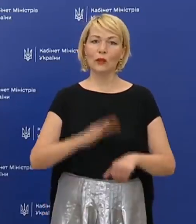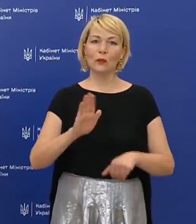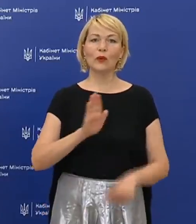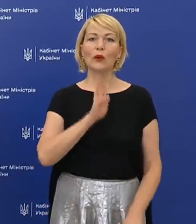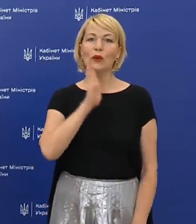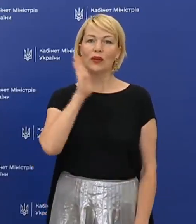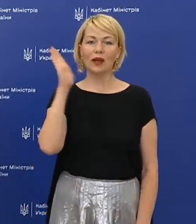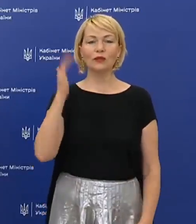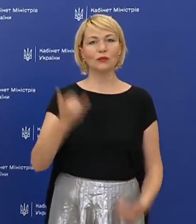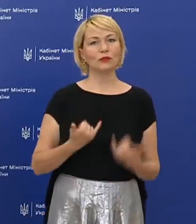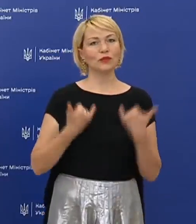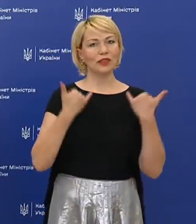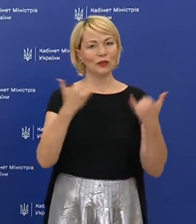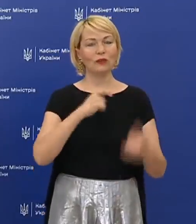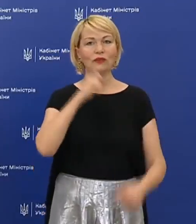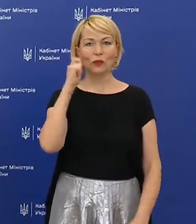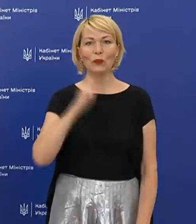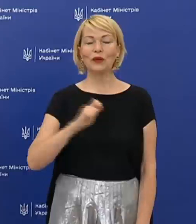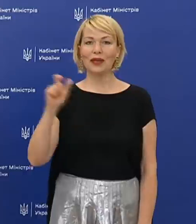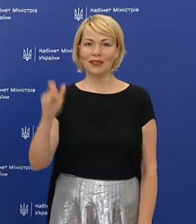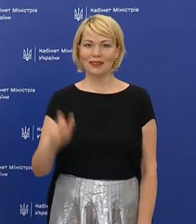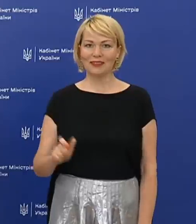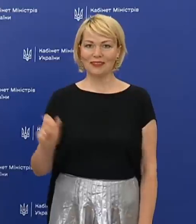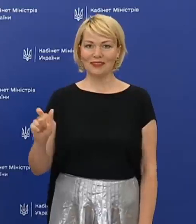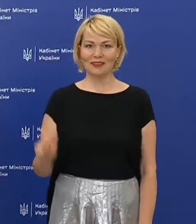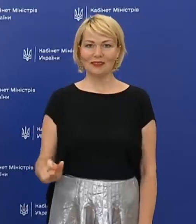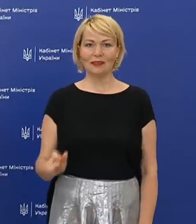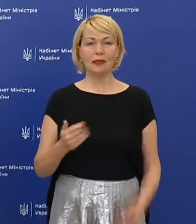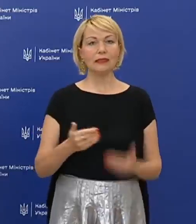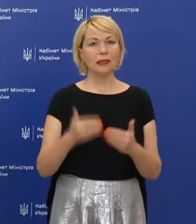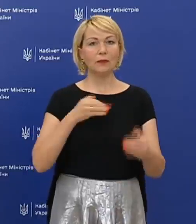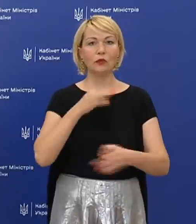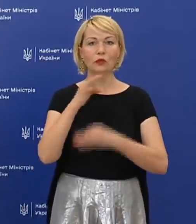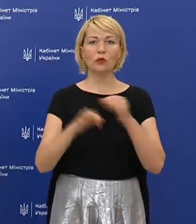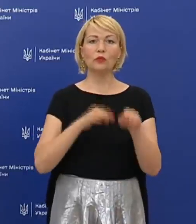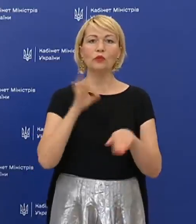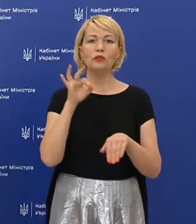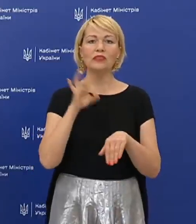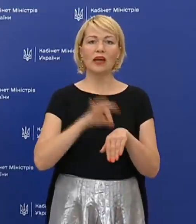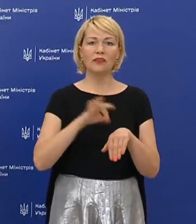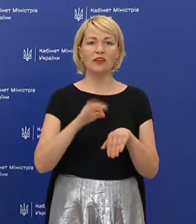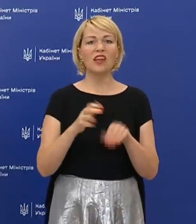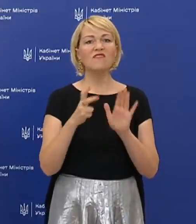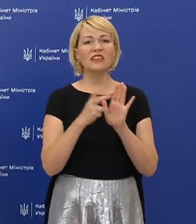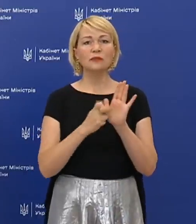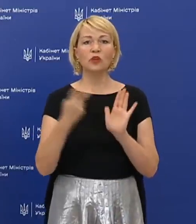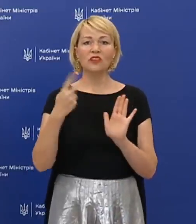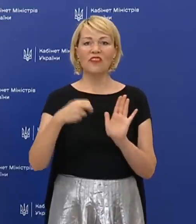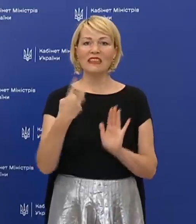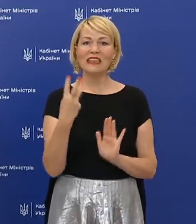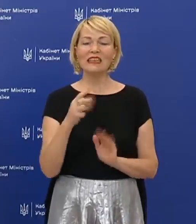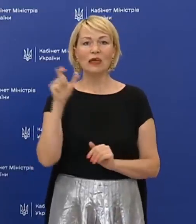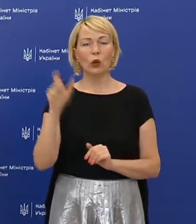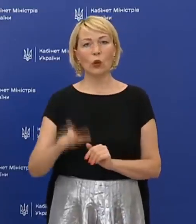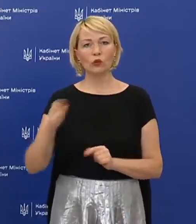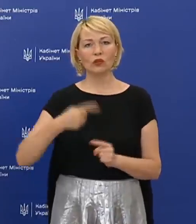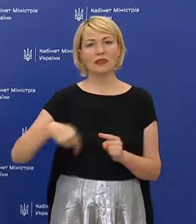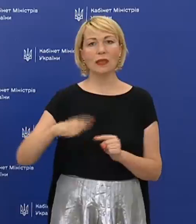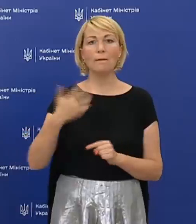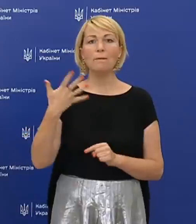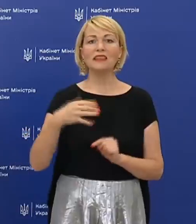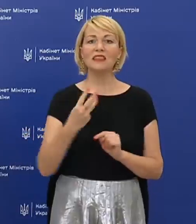Доброго ранку, шановні українці. За минулу добу захворіло 823 особи. З